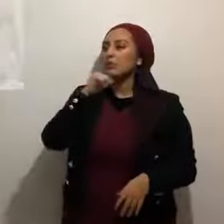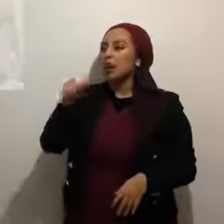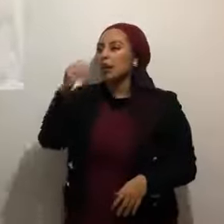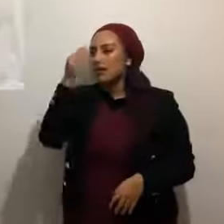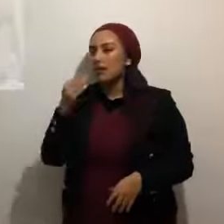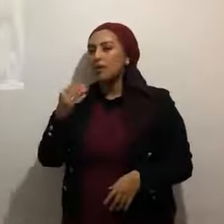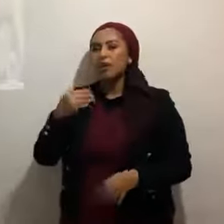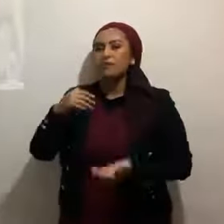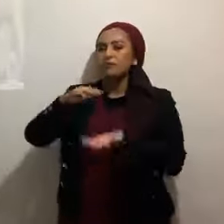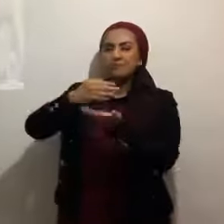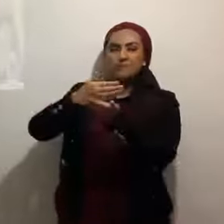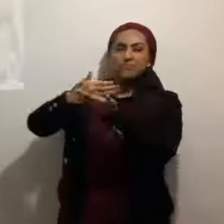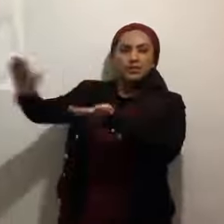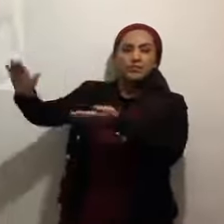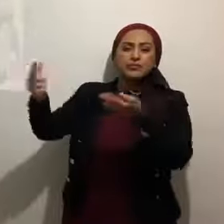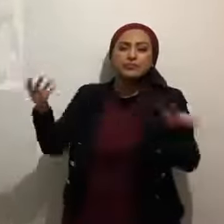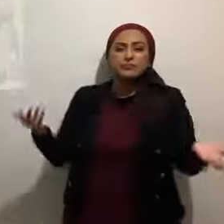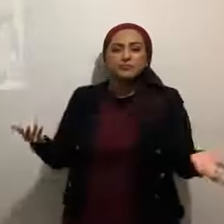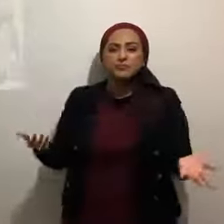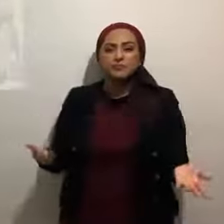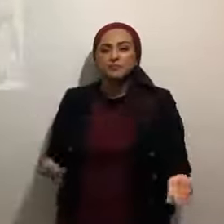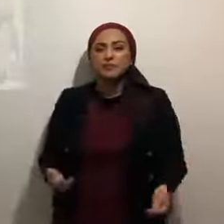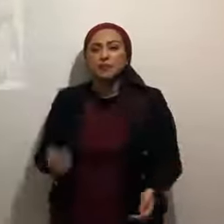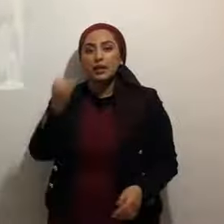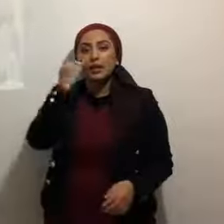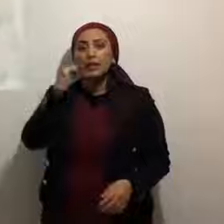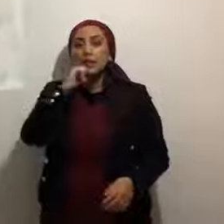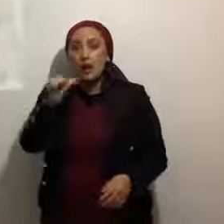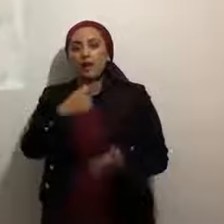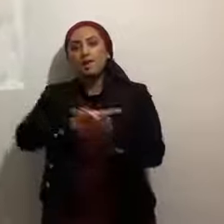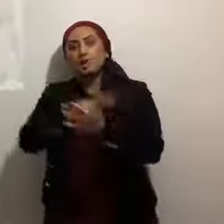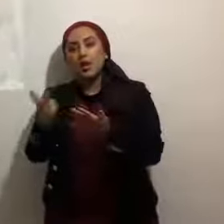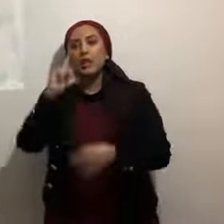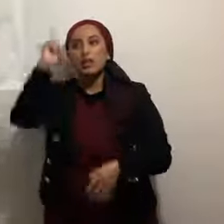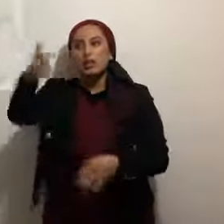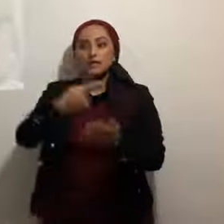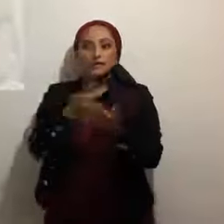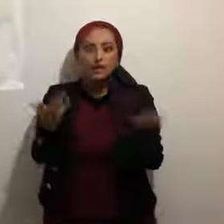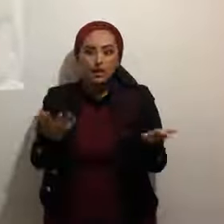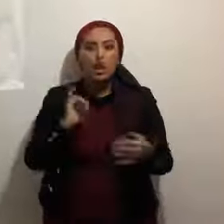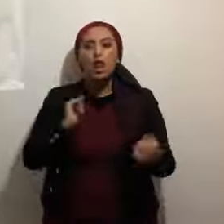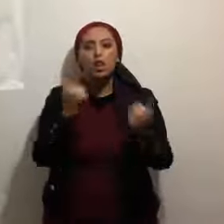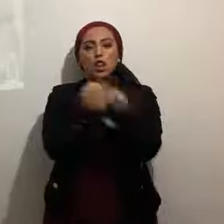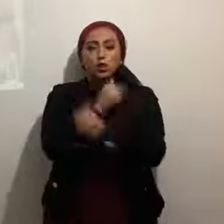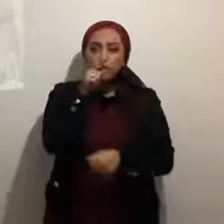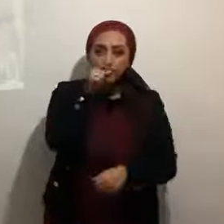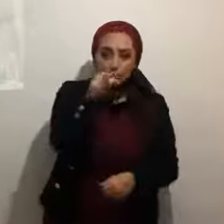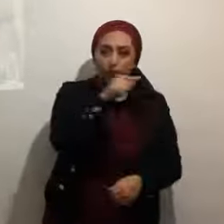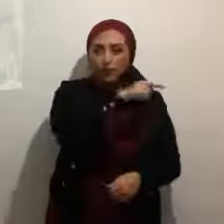etcétera, porque si no, entonces estarías reprobado después. Y yo te amo, los amo mucho en el nombre bendito de